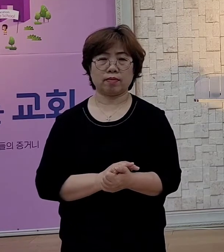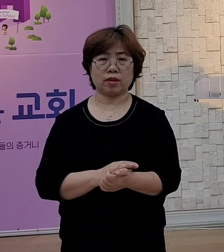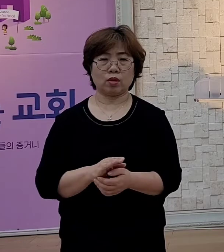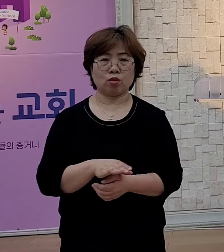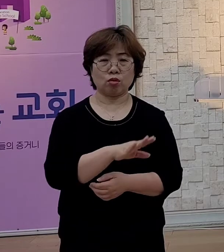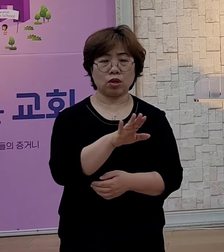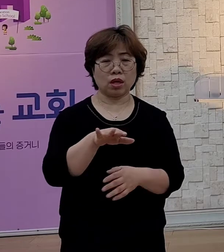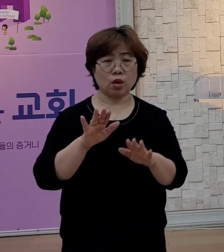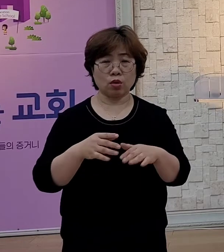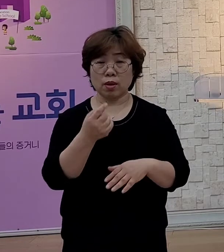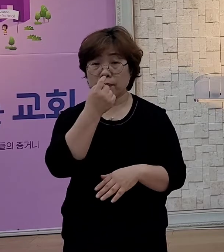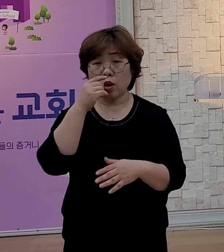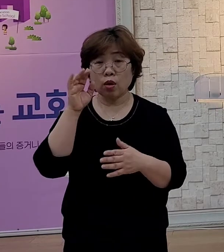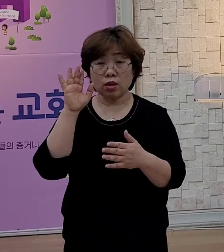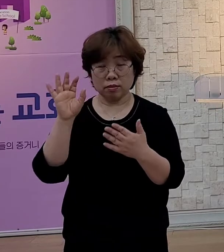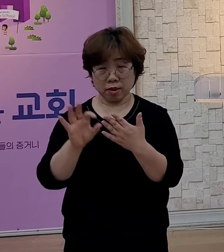되느냐.